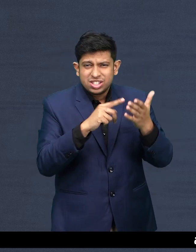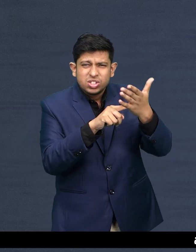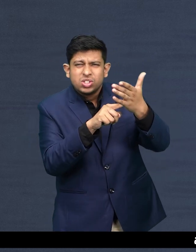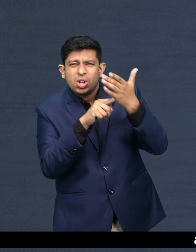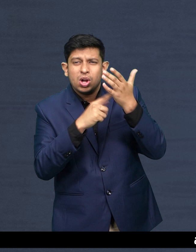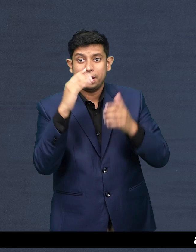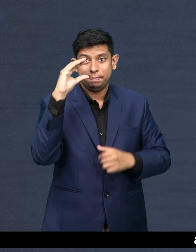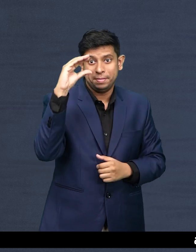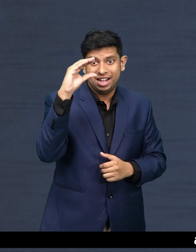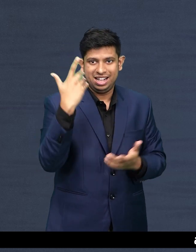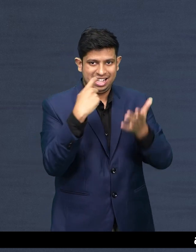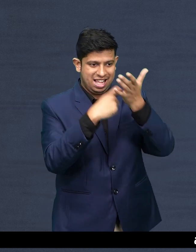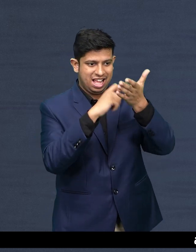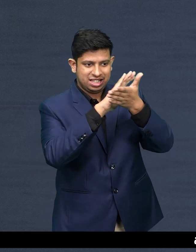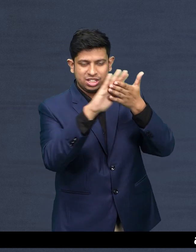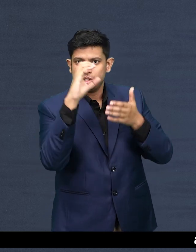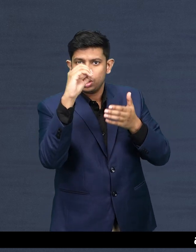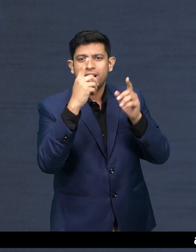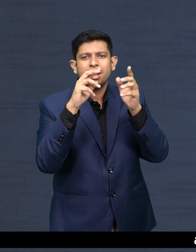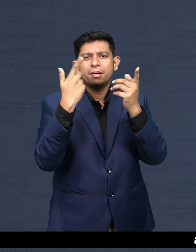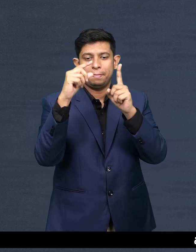సాంద్రతకు చిహ్నం RHO.